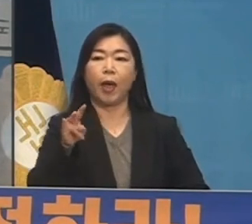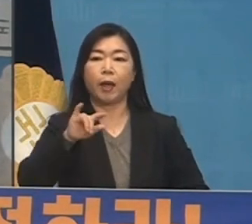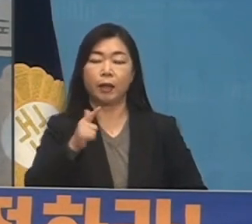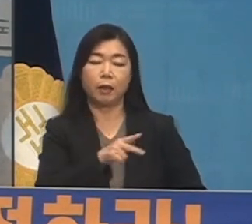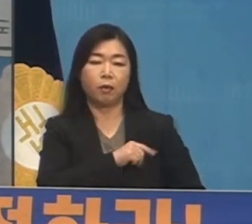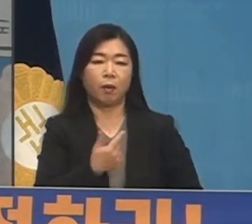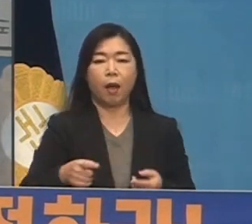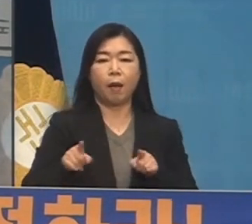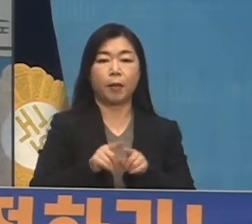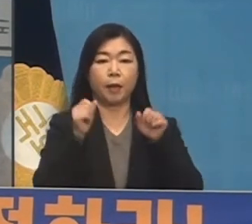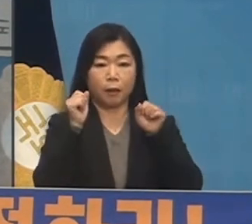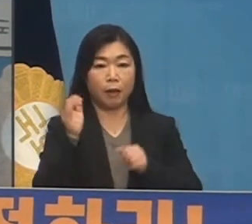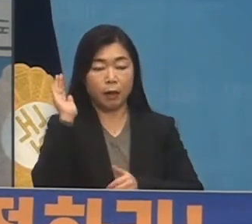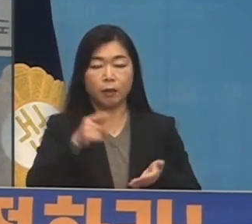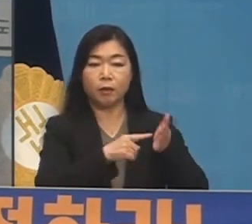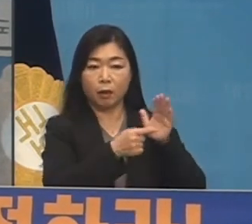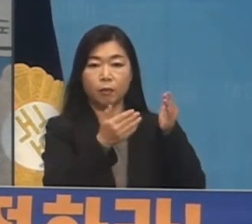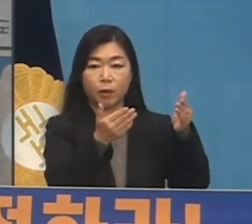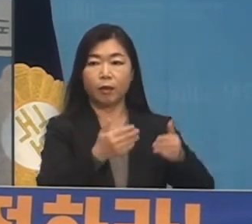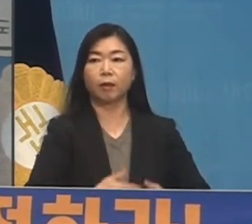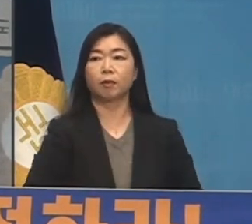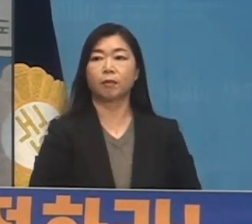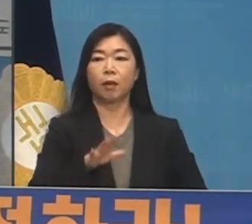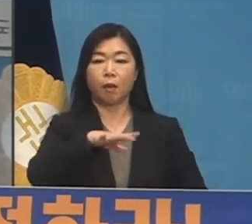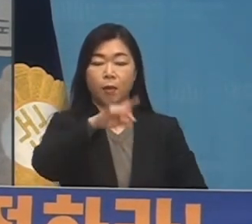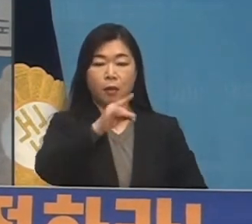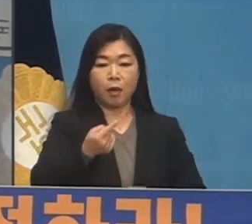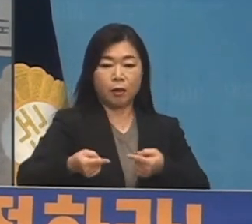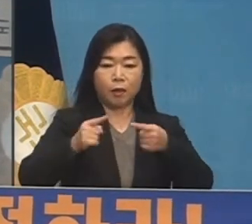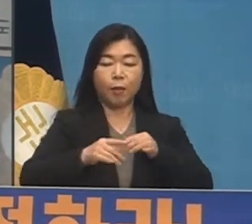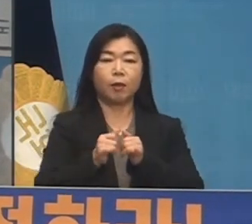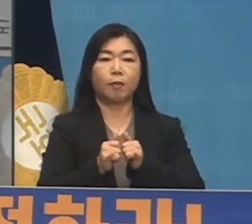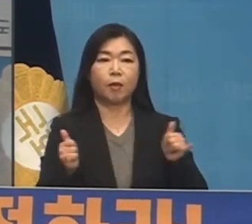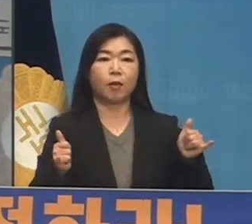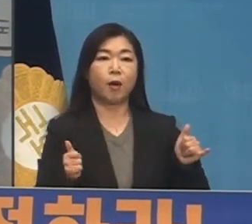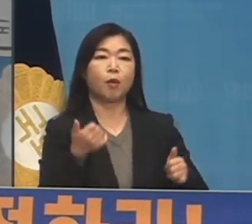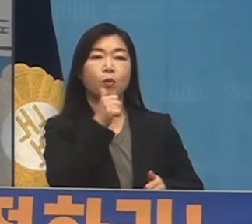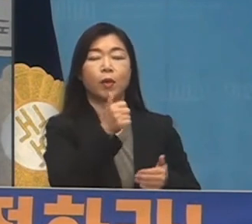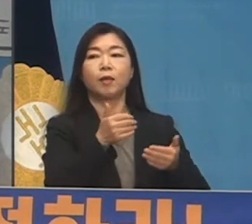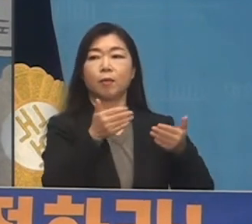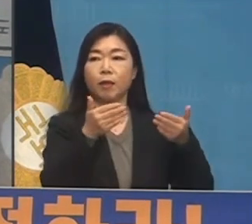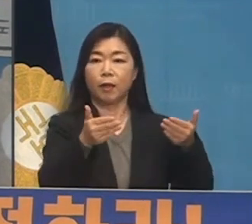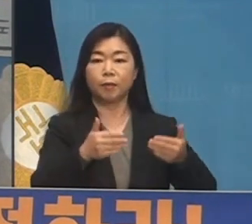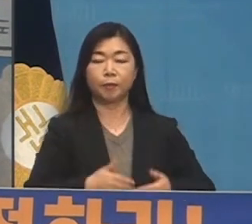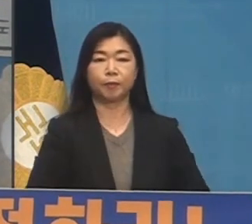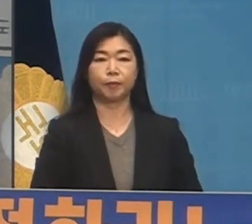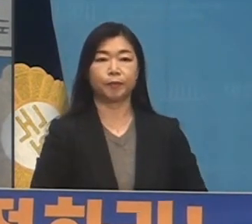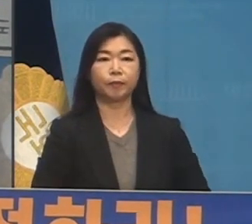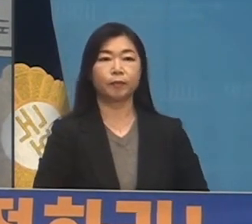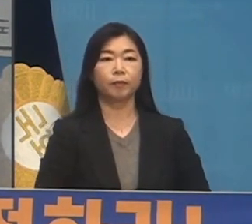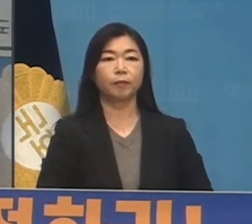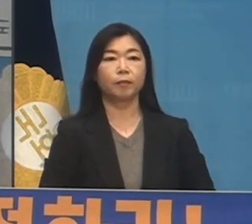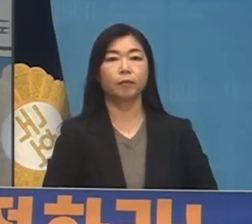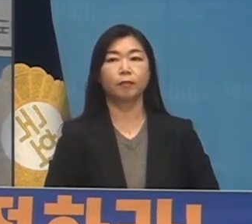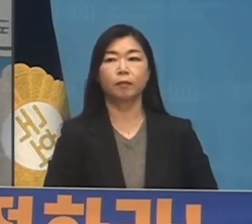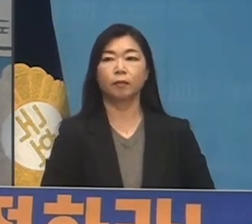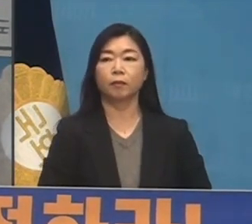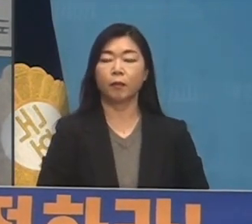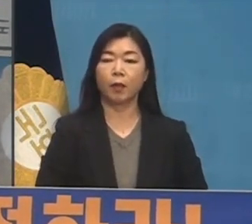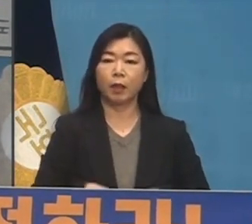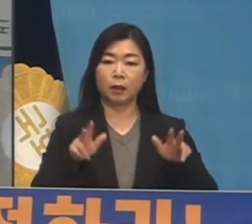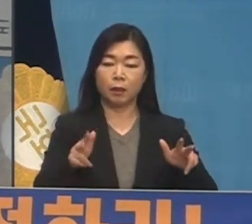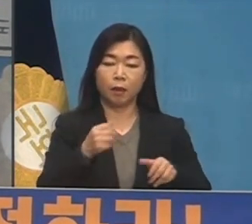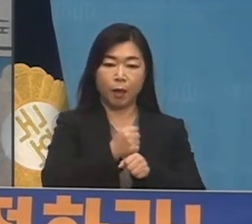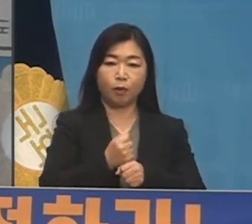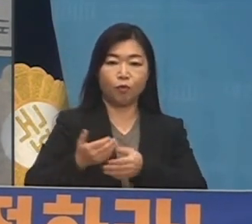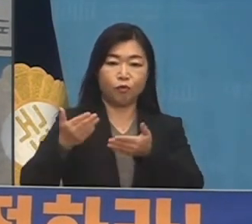이 기자회견을 갖게 됐습니다. 먼저 참여해주신 분들 소개를 해드리도록 하겠습니다. 먼저 이